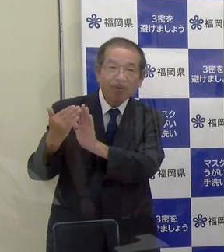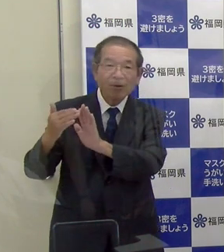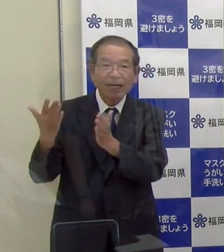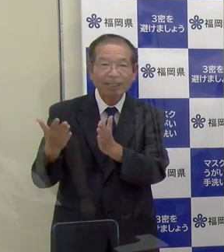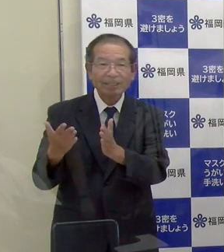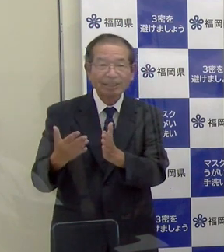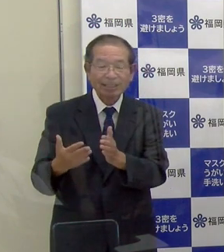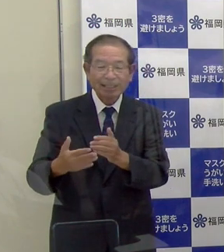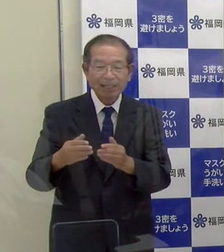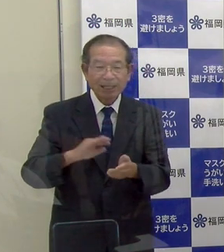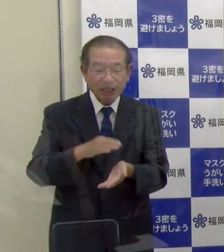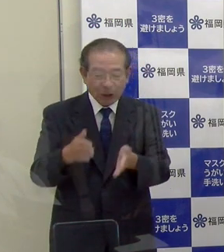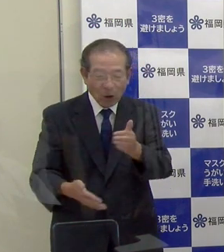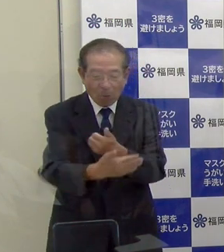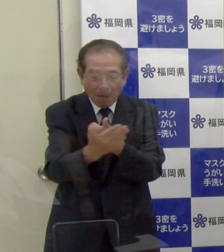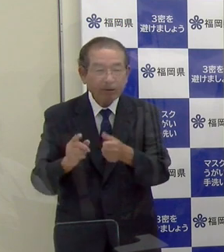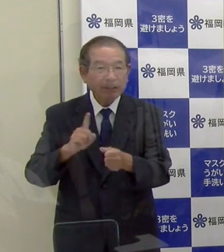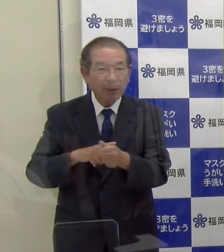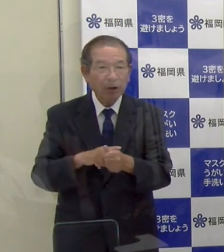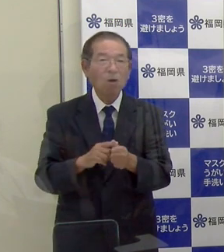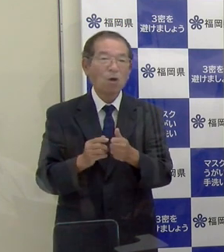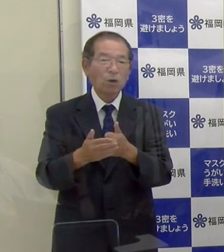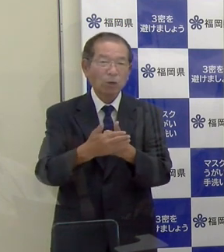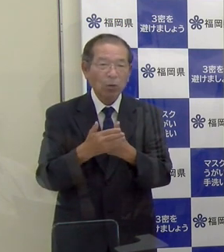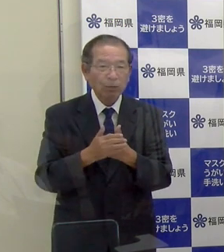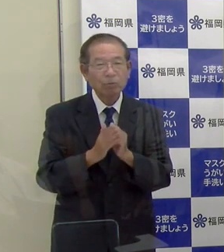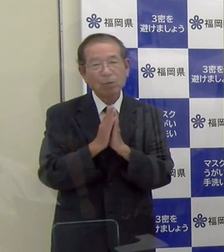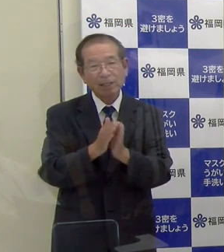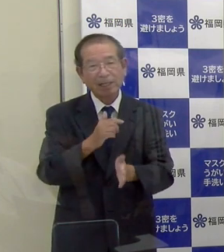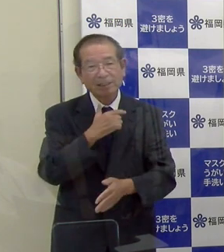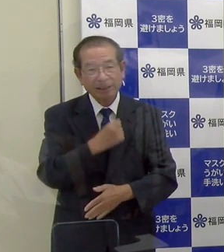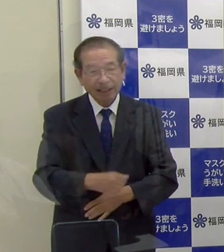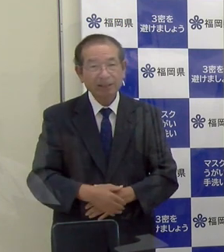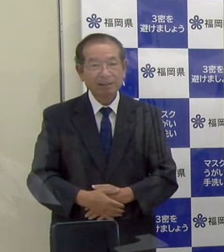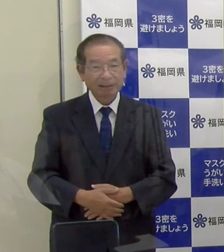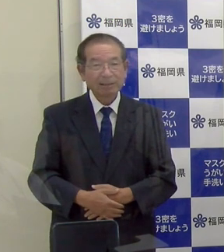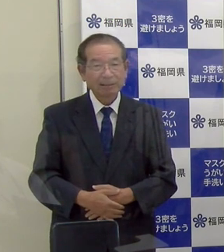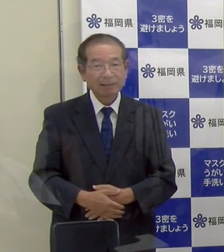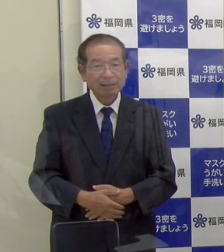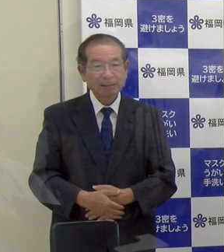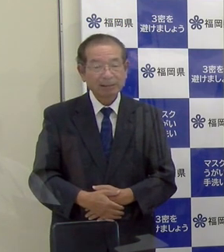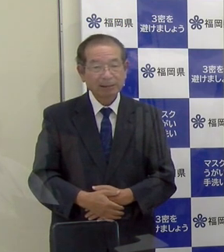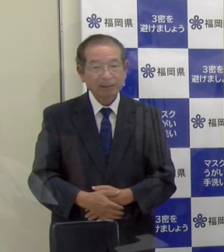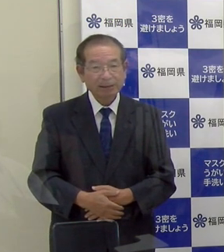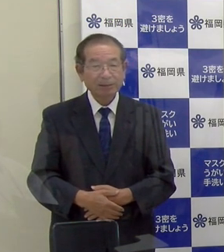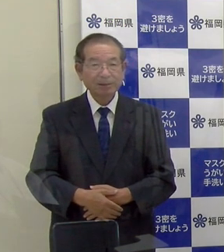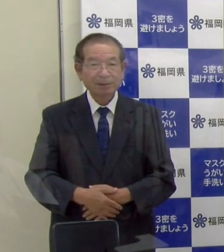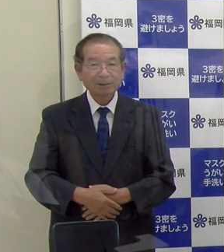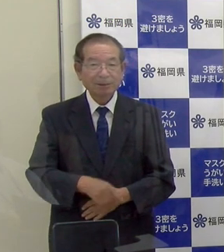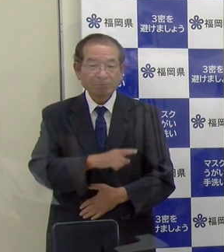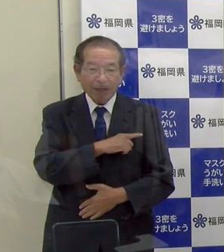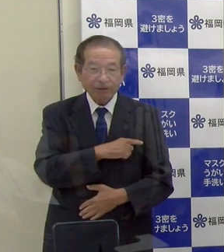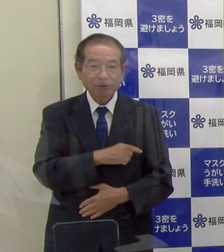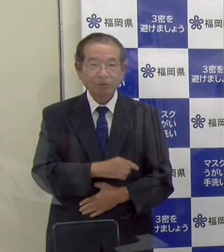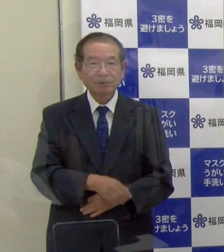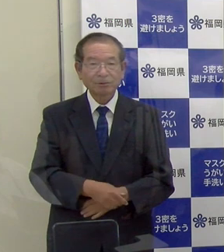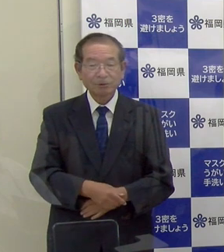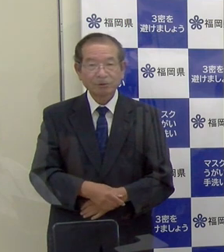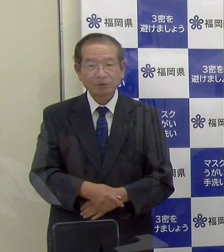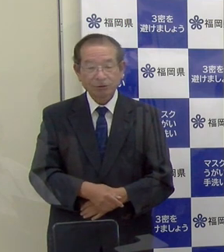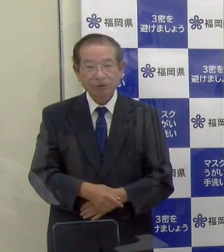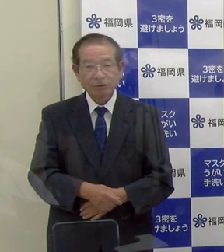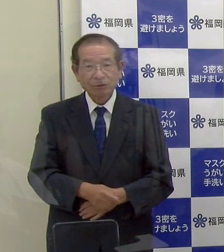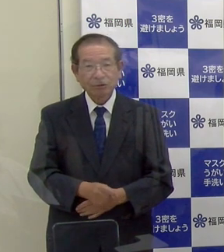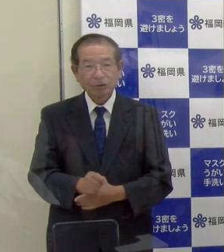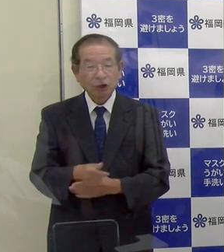守るための協力をお願いするところでございますまず救急外来についてでござい